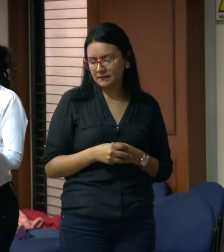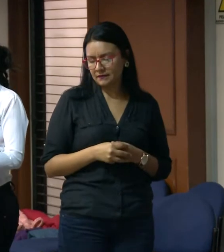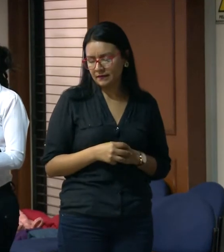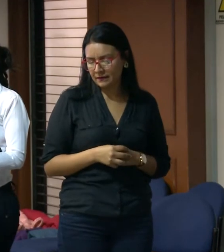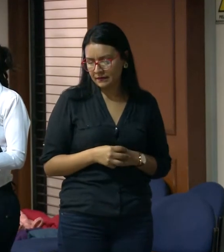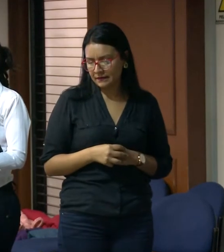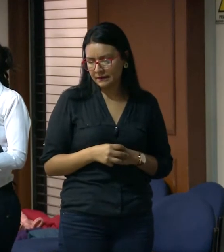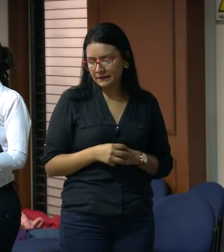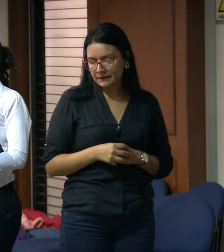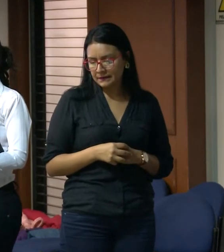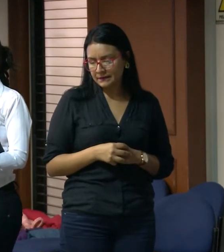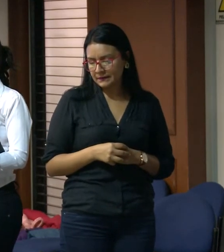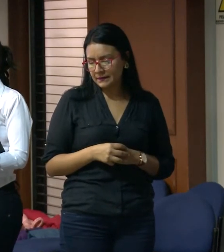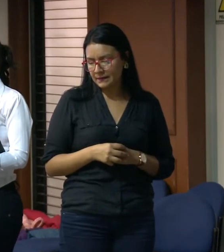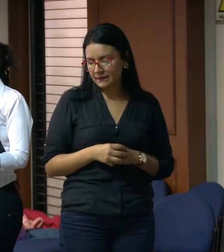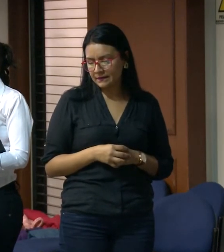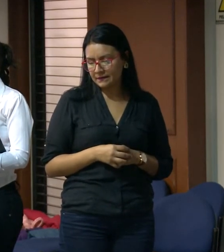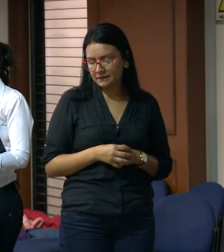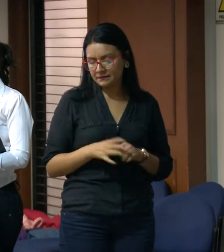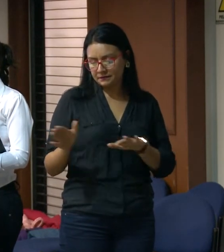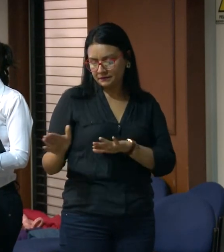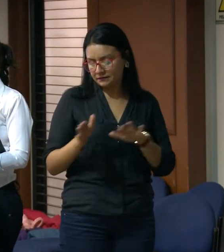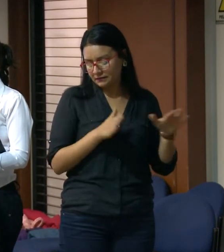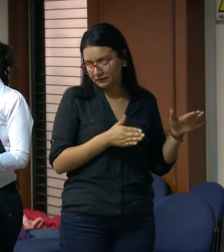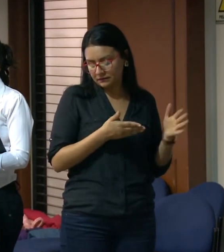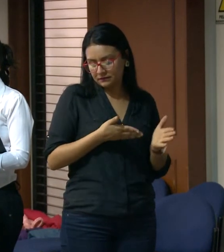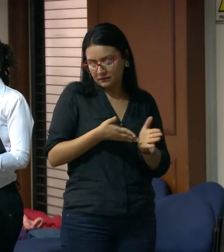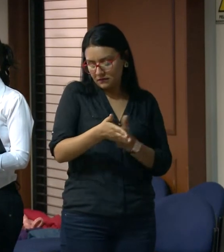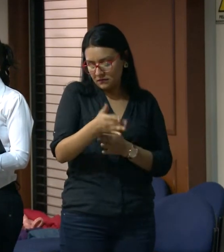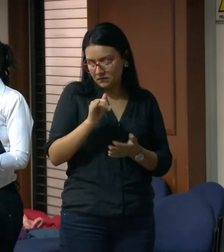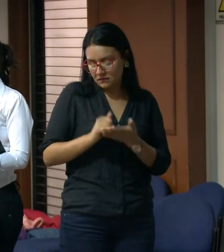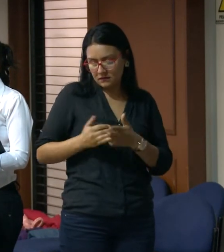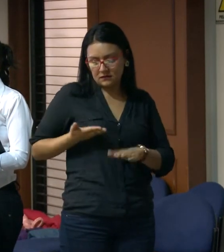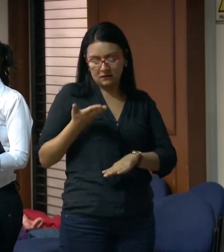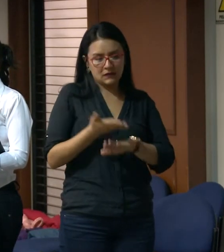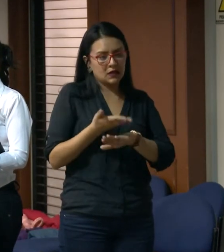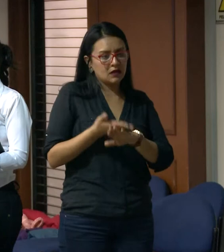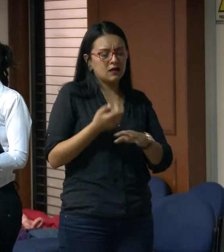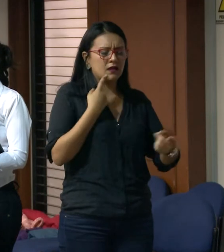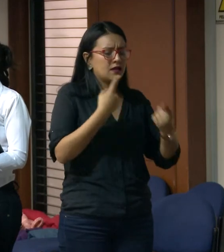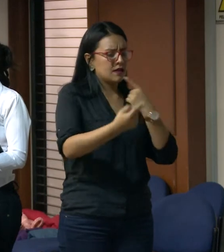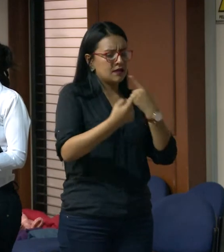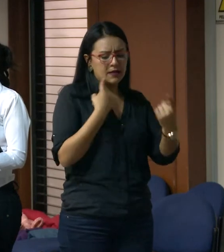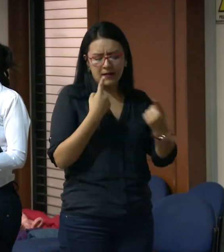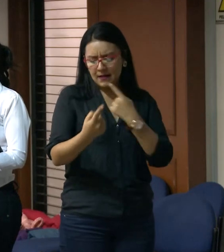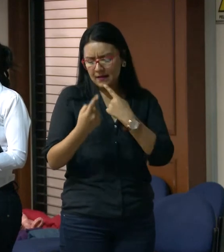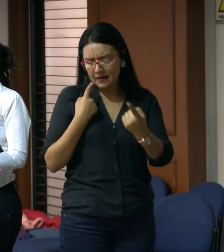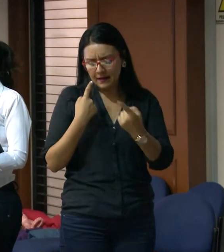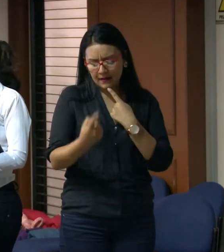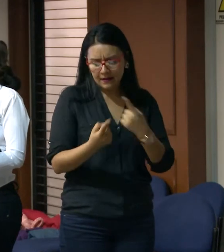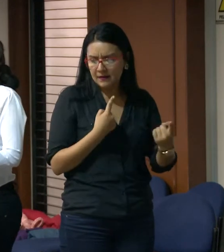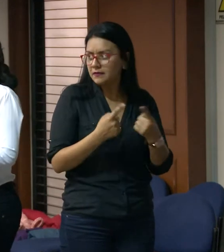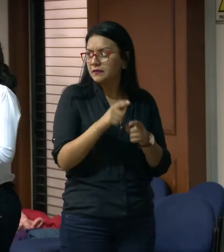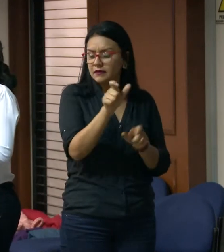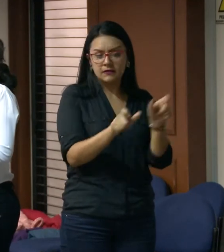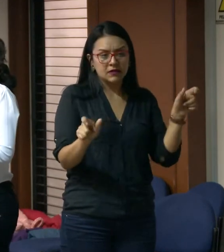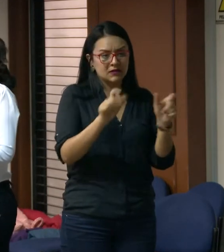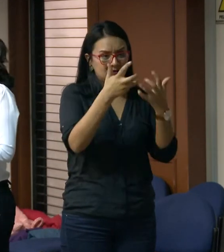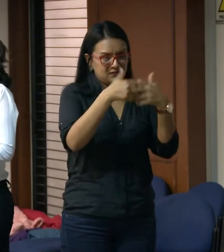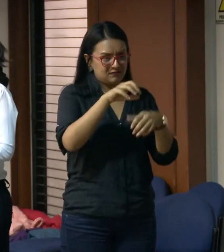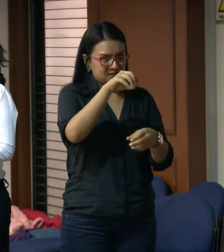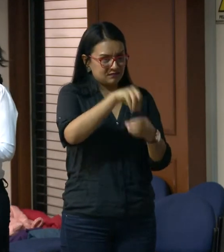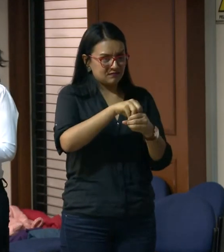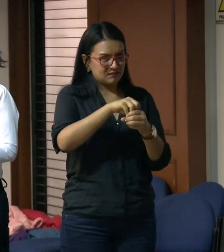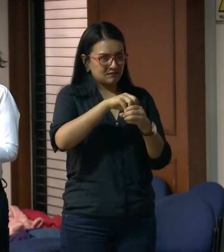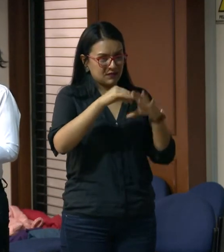Bueno, de esta misma manera, a lo largo de toda la propuesta y en las conversaciones que teníamos, en los diálogos con los funcionarios